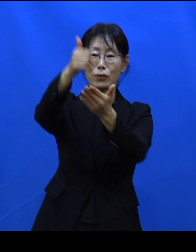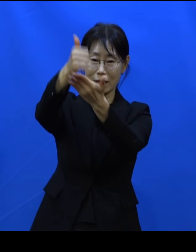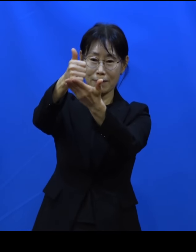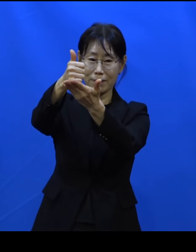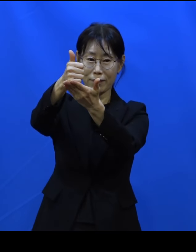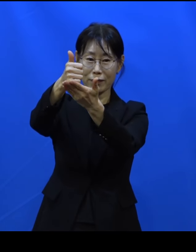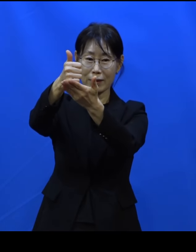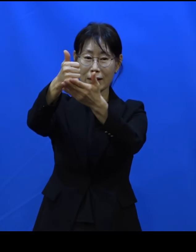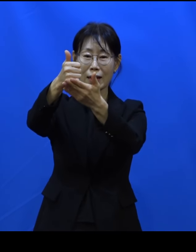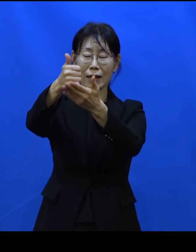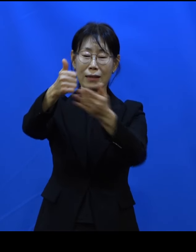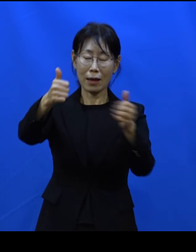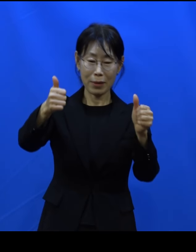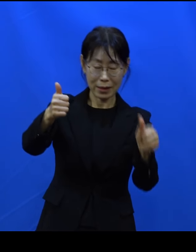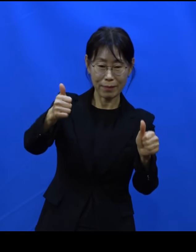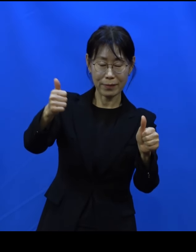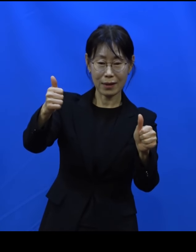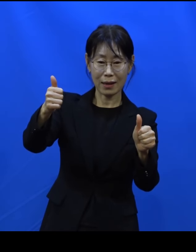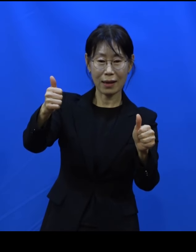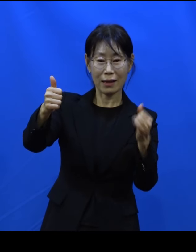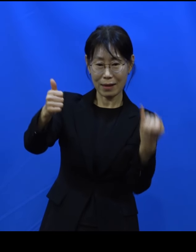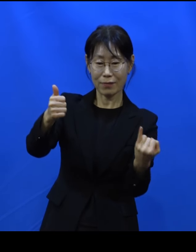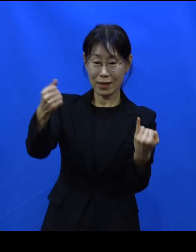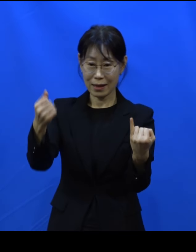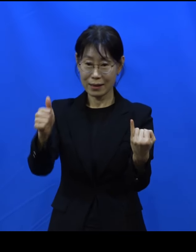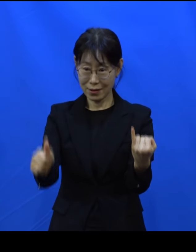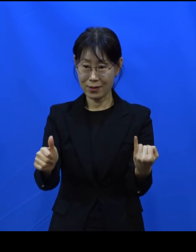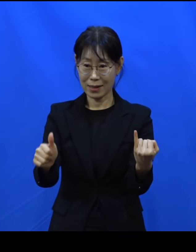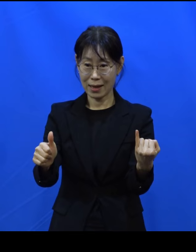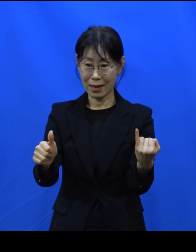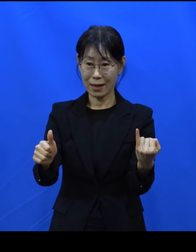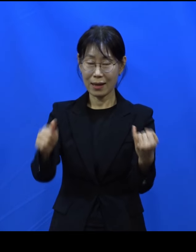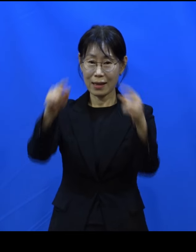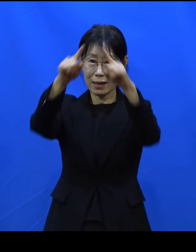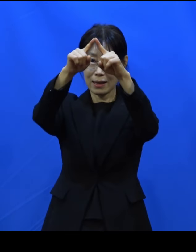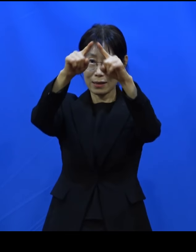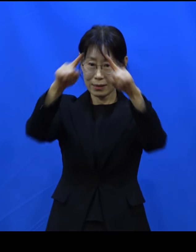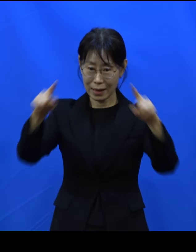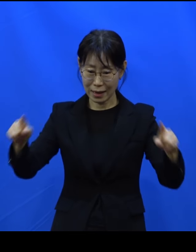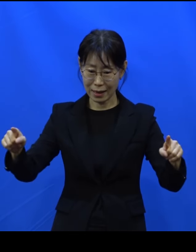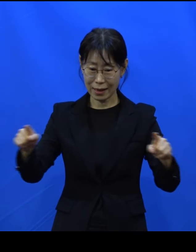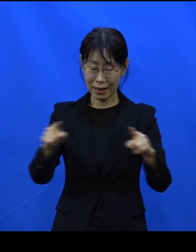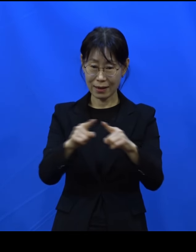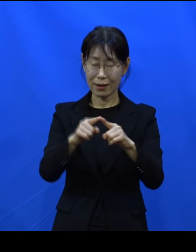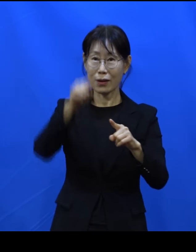그리스도가 계시고 남자와 여자가 있는 거예요. 그래서 트라이앵글을 이룬 가정이 돼야 돼요. 세 사람이 있어요.